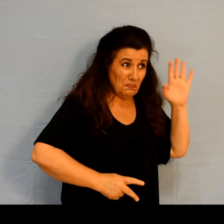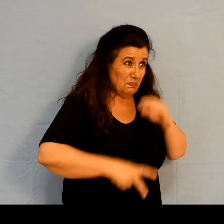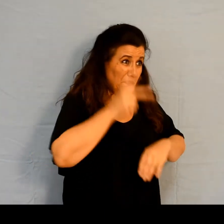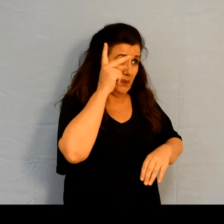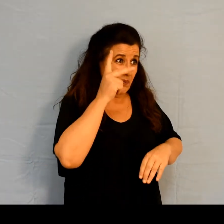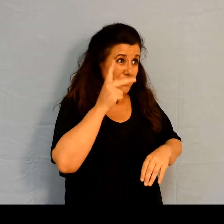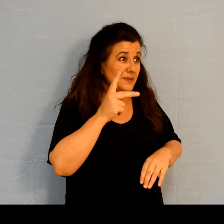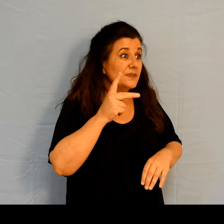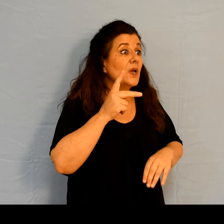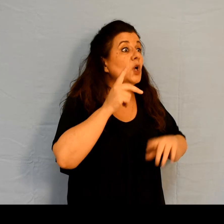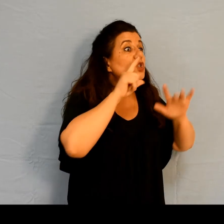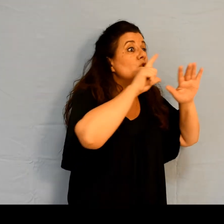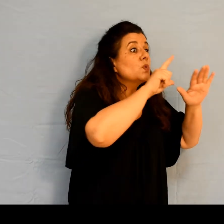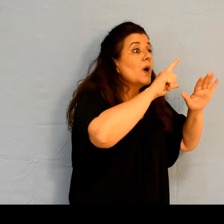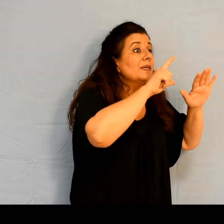7 fois. »